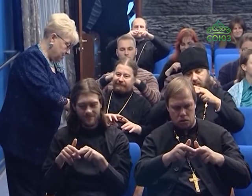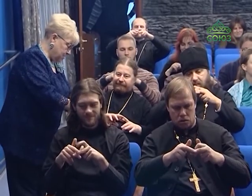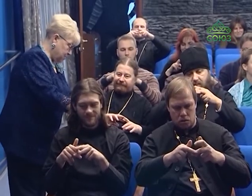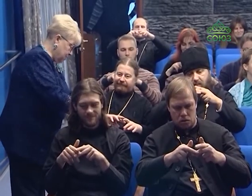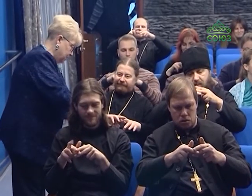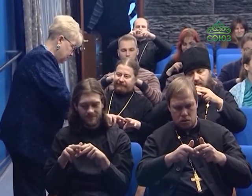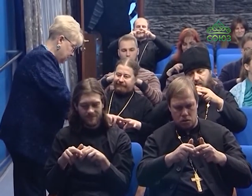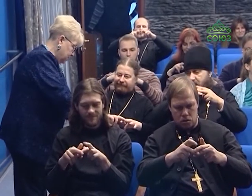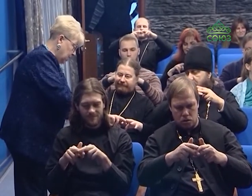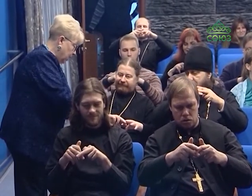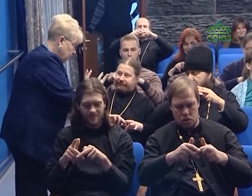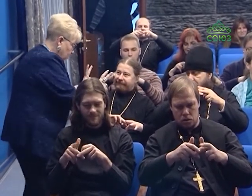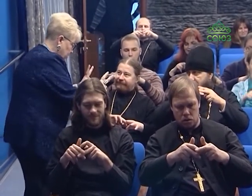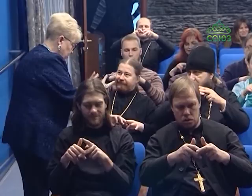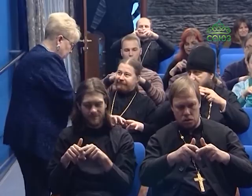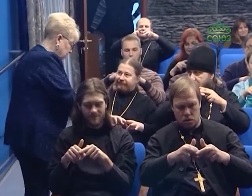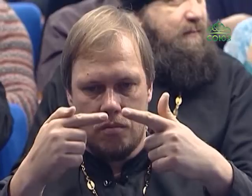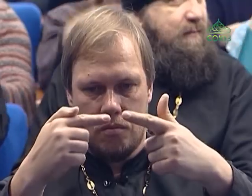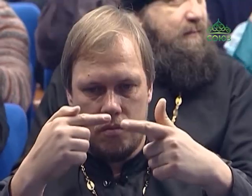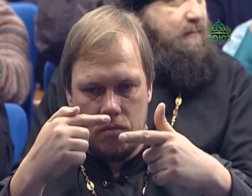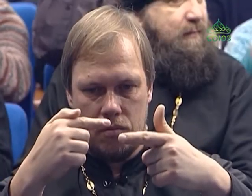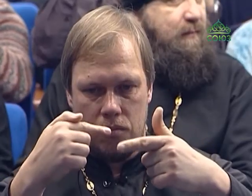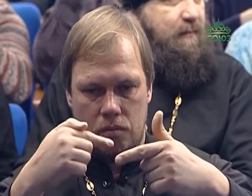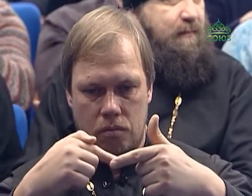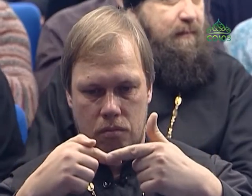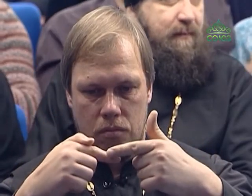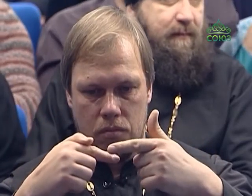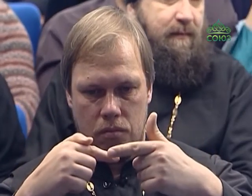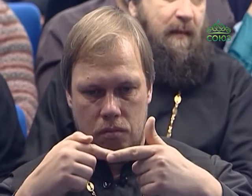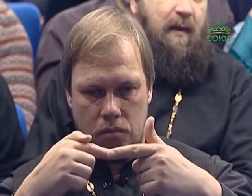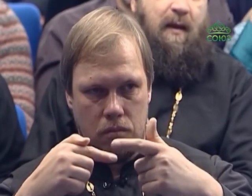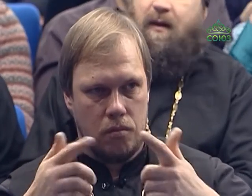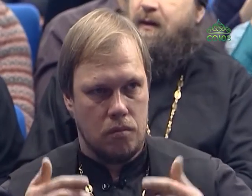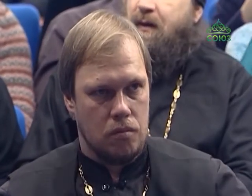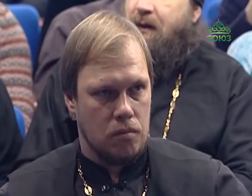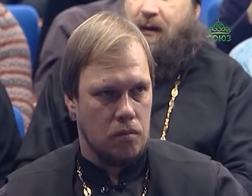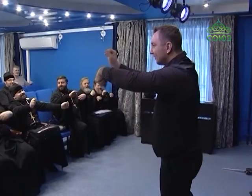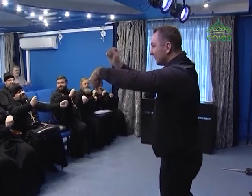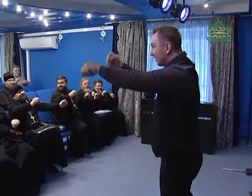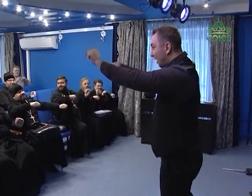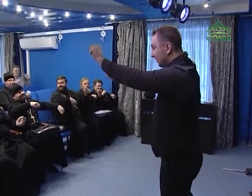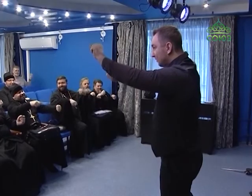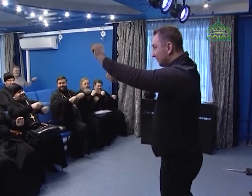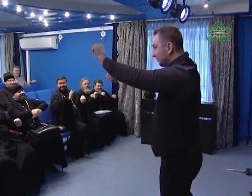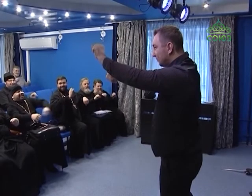о проблемах этой категории людей только живое общение и прямой контакт помогает лучше усвоить материал а